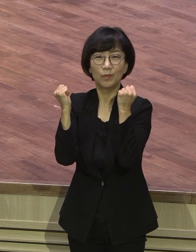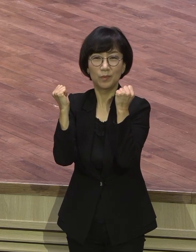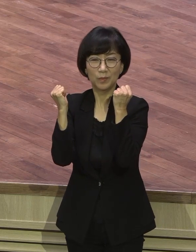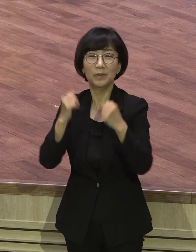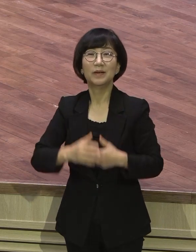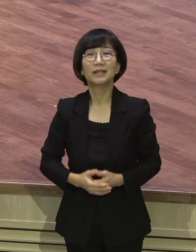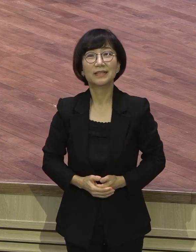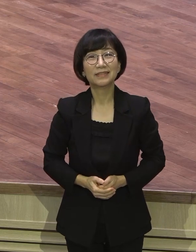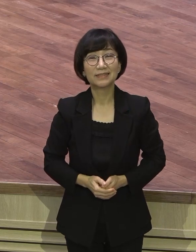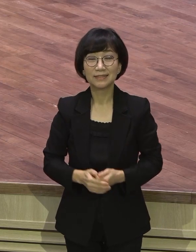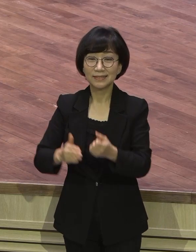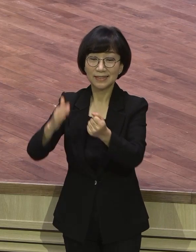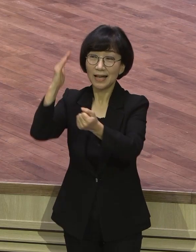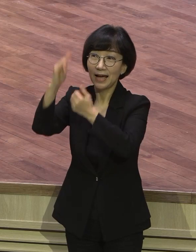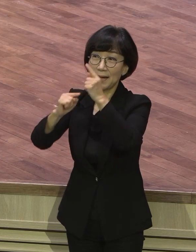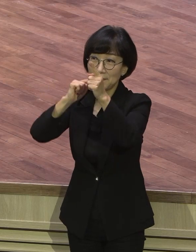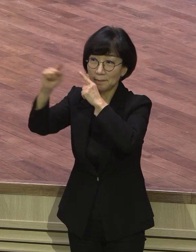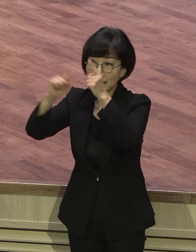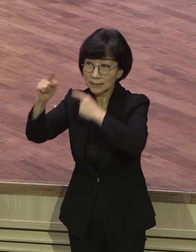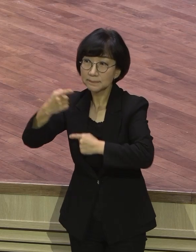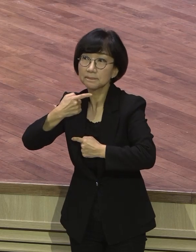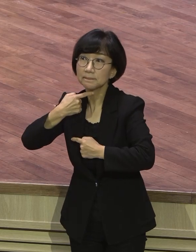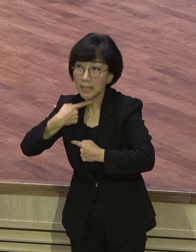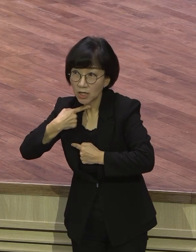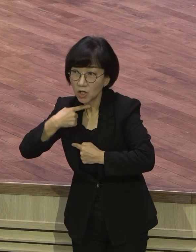하나님께서 말씀하시는 그대로